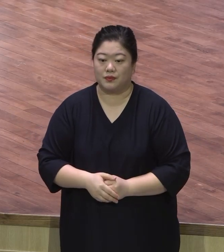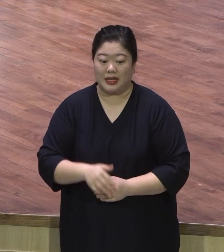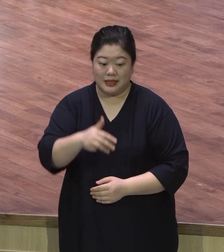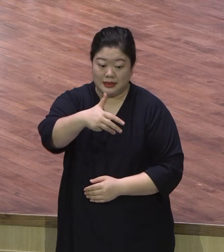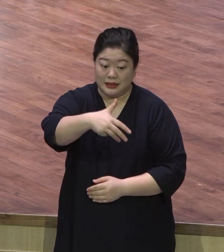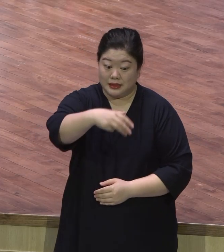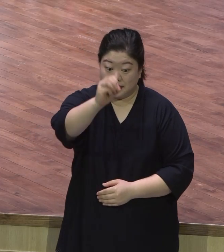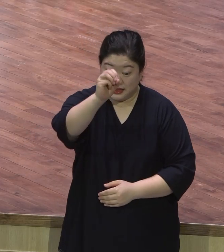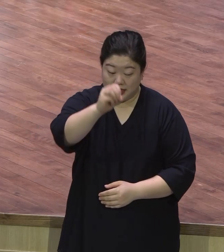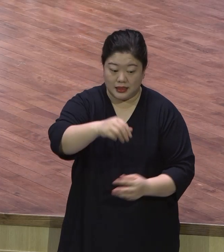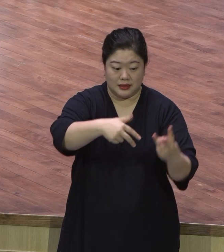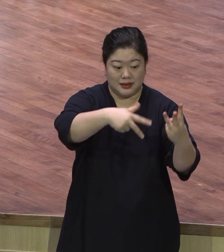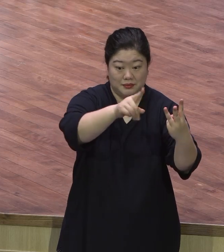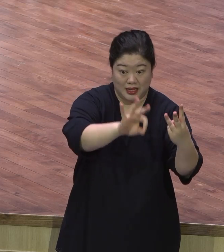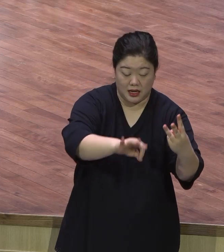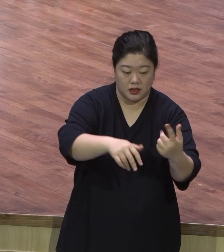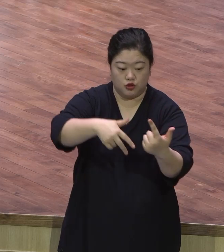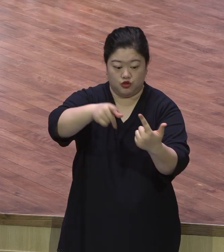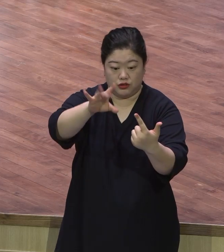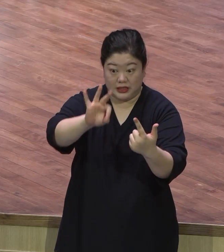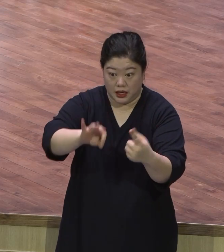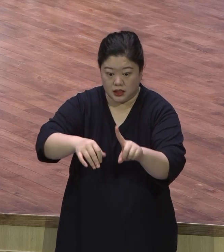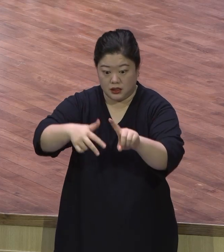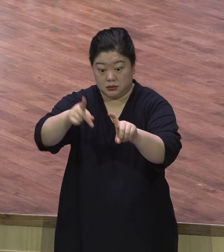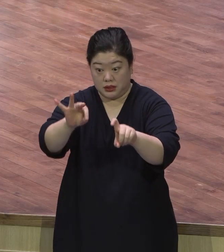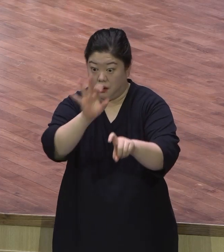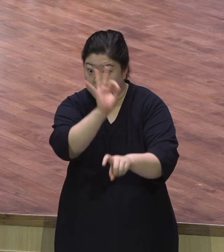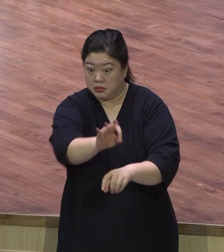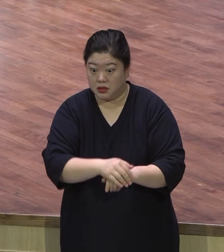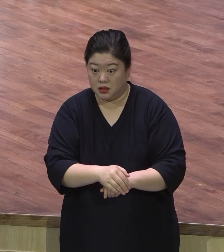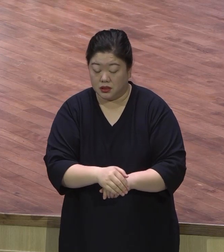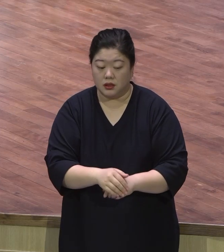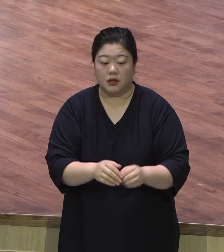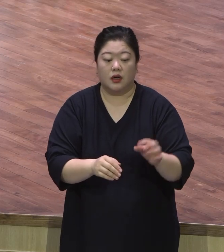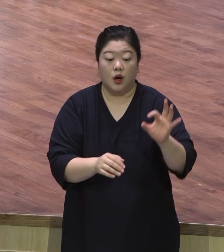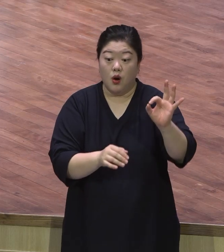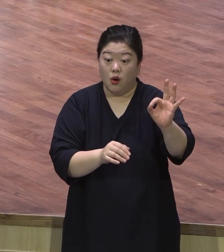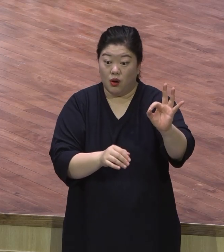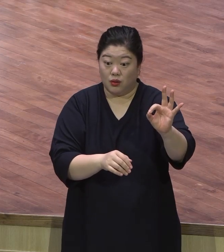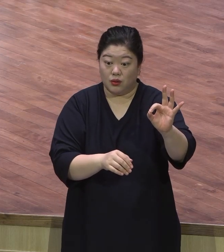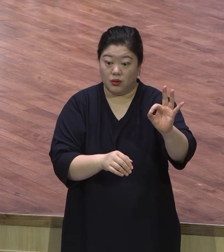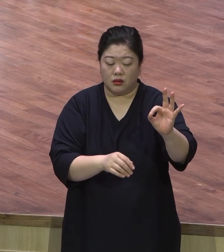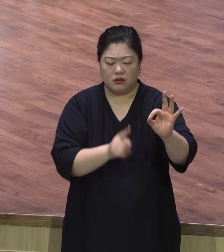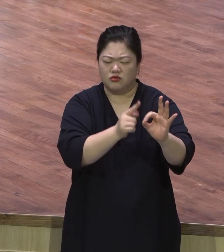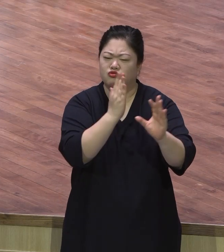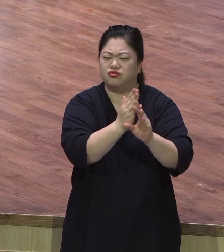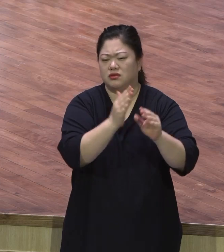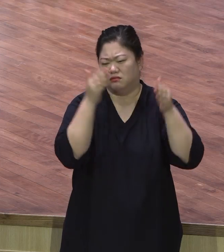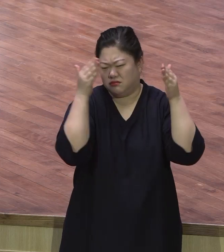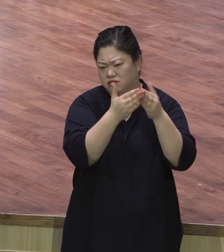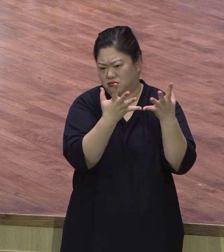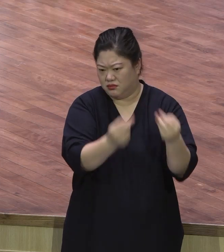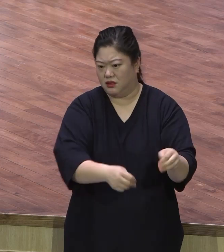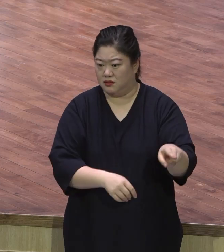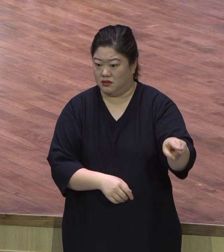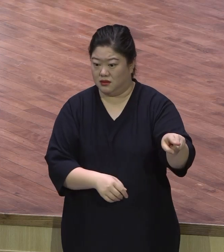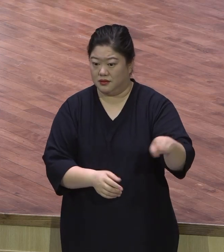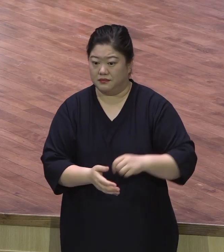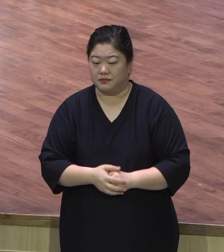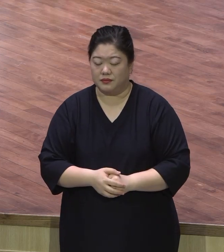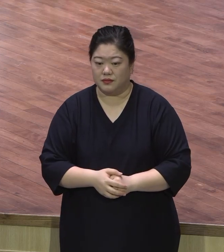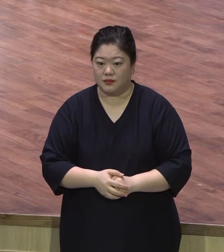예털이라 그랬어요. 예털. 옛날에 예수 믿기 전에는, 구원 받기 전에는 돈 중심으로 살았죠. 돈,